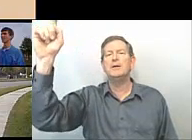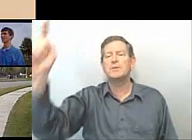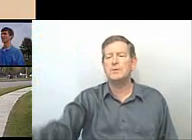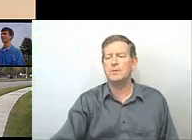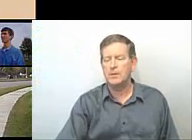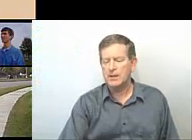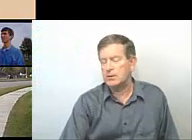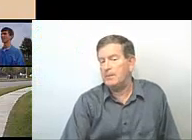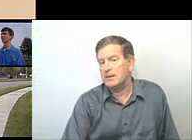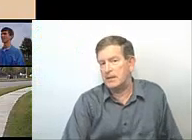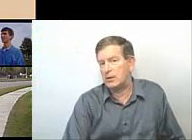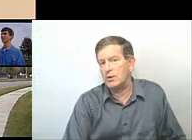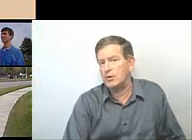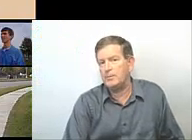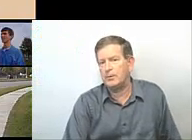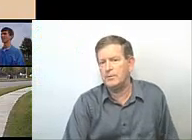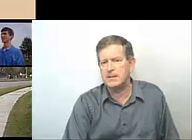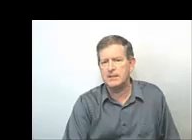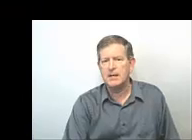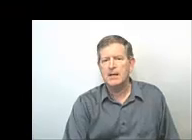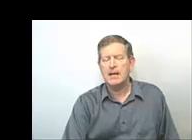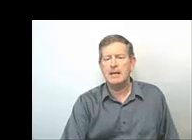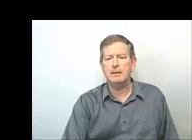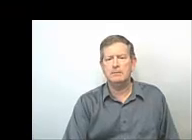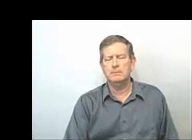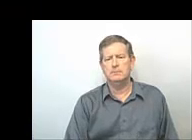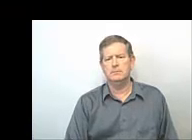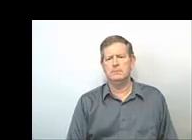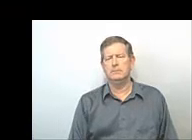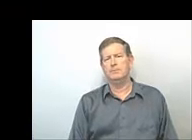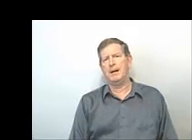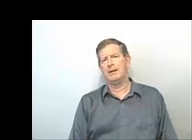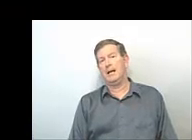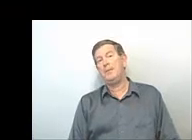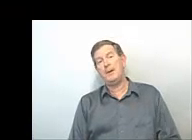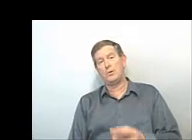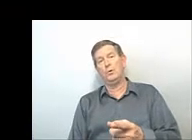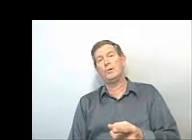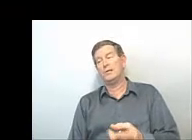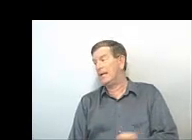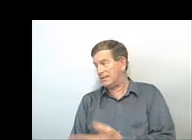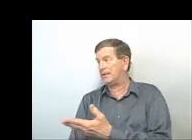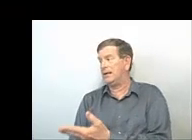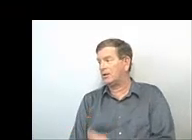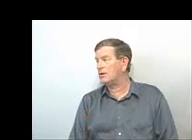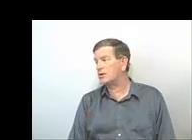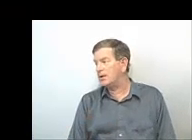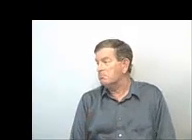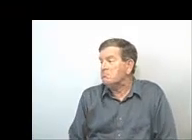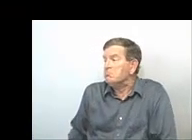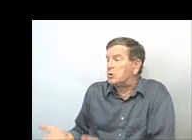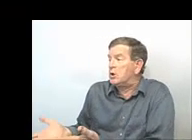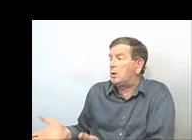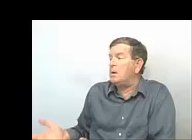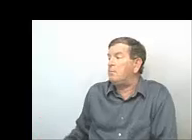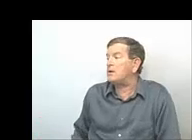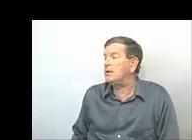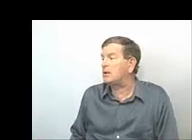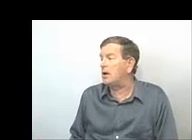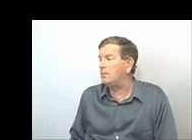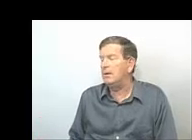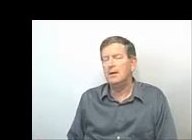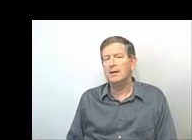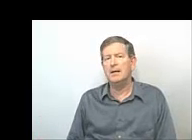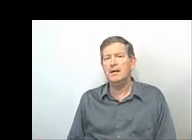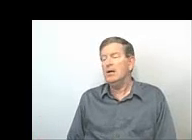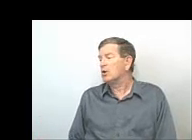connaît le garçon. Ce n'est pas un étranger pour lui. Et là, par contre, ça, c'est un étranger. Je ne connais pas